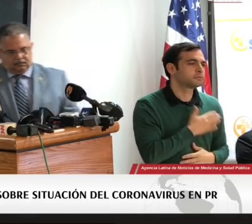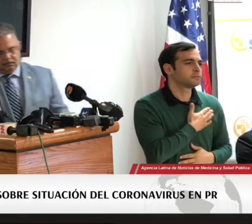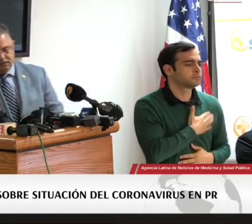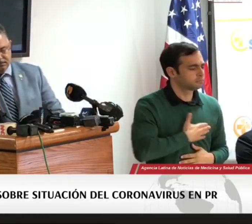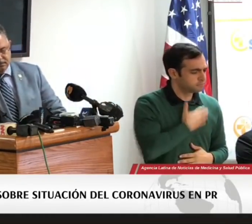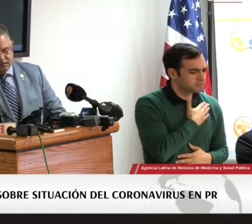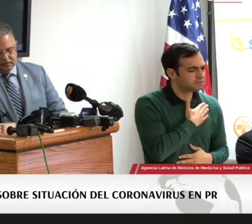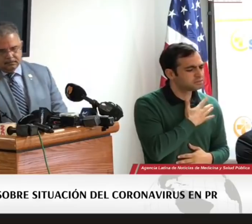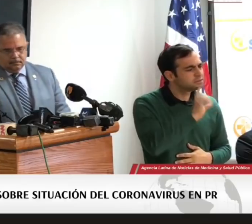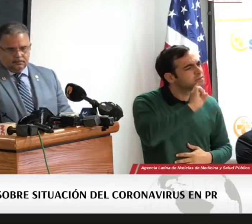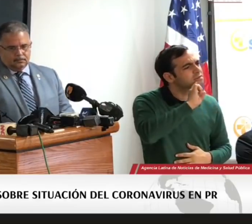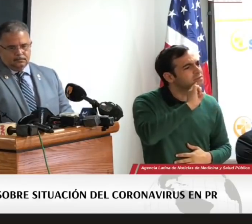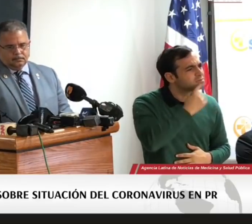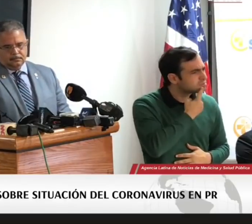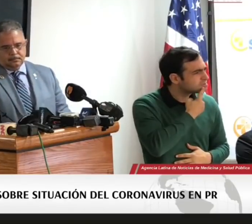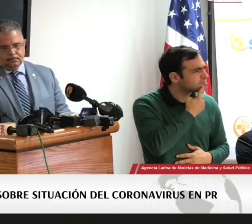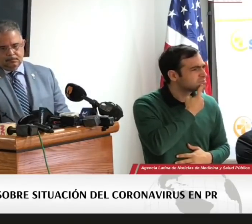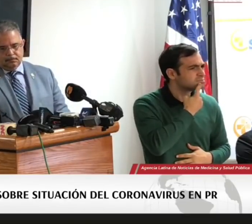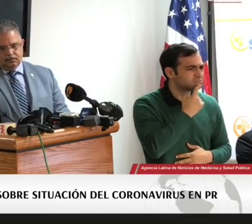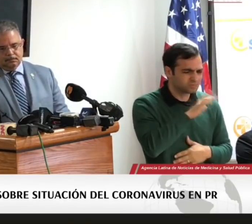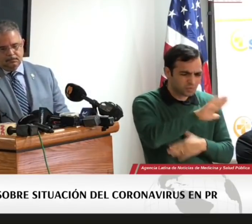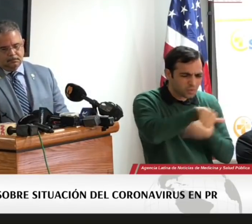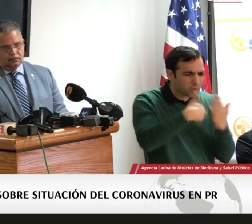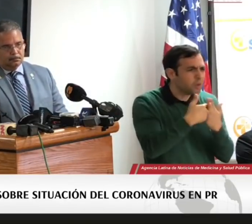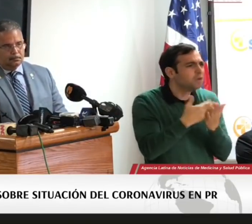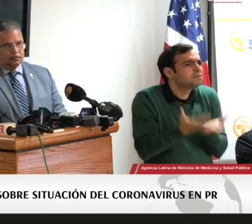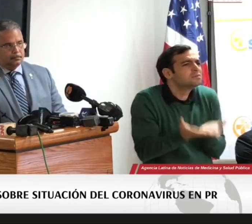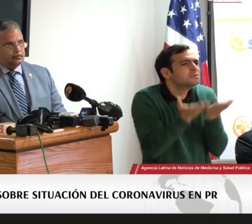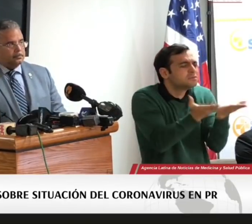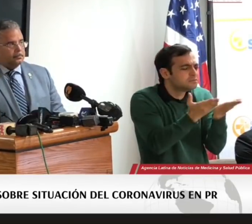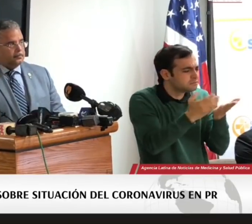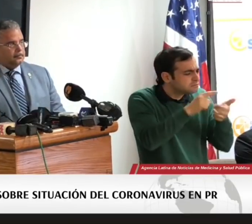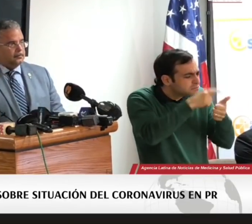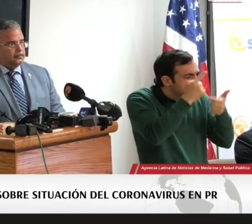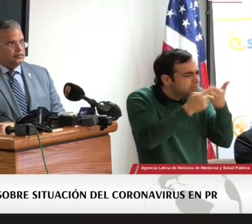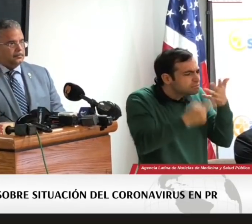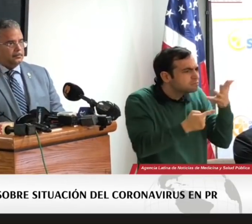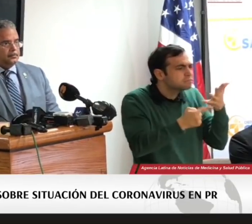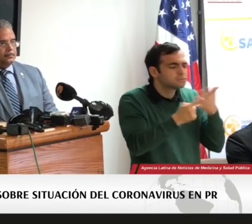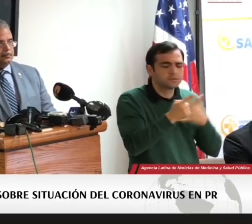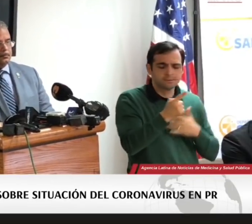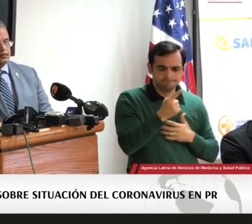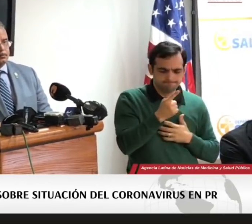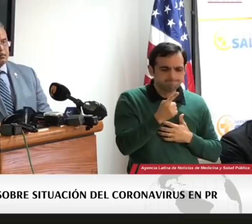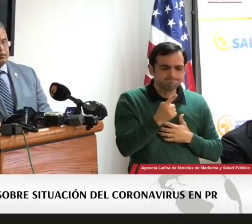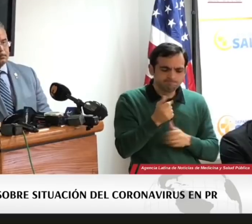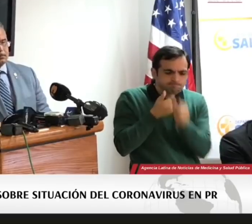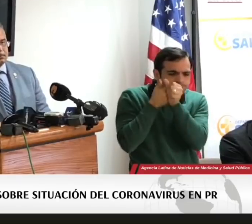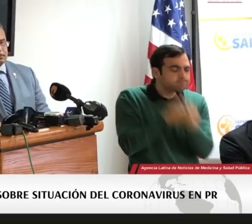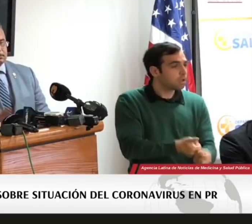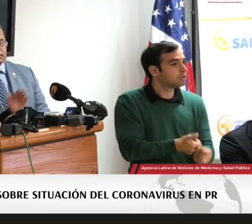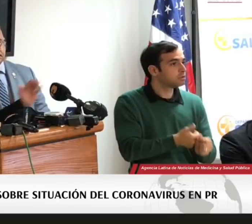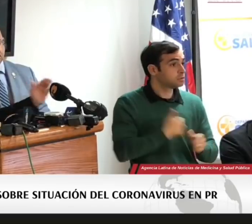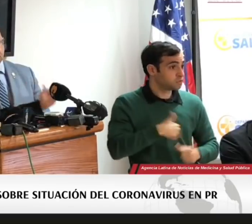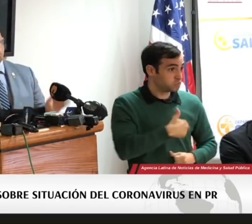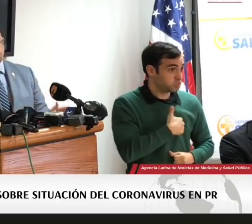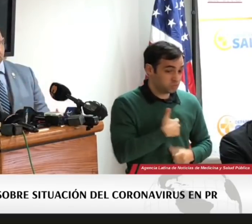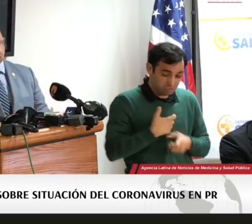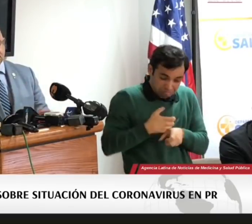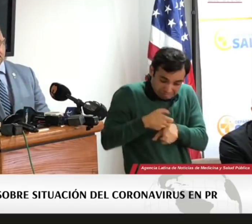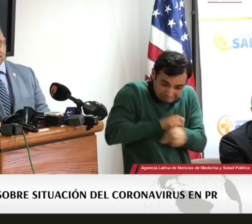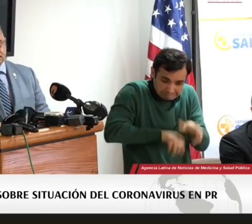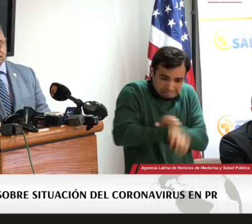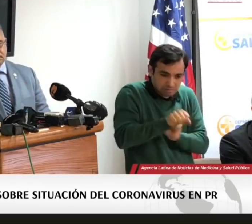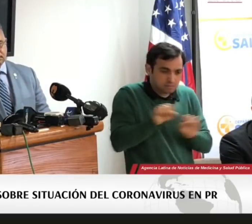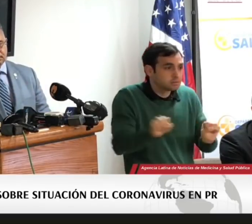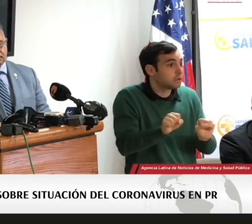seriedad todas estas medidas que se están tomando y que nosotros no vamos a escatimar en los esfuerzos. Aquí está el Task